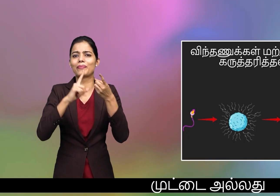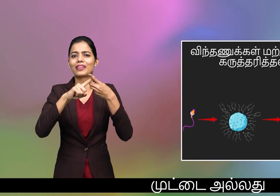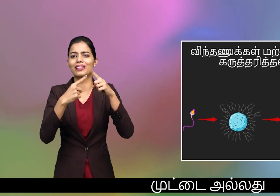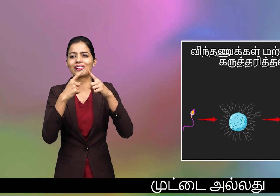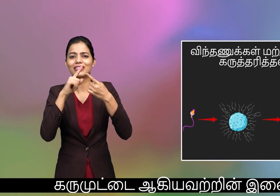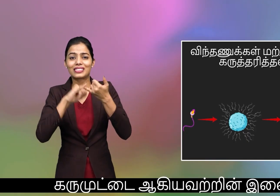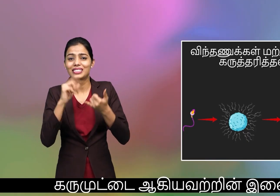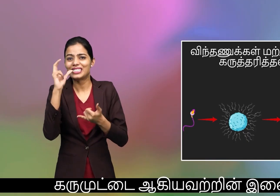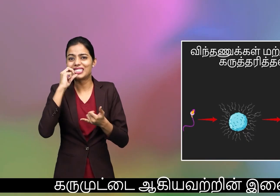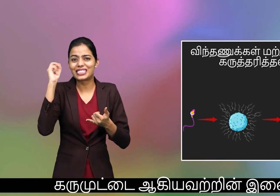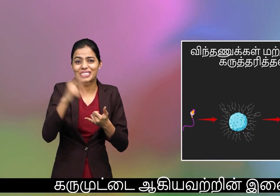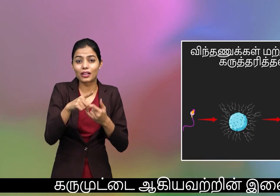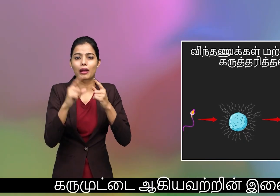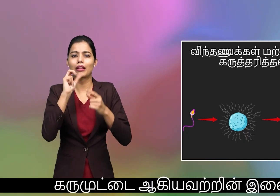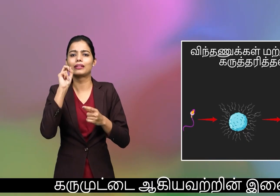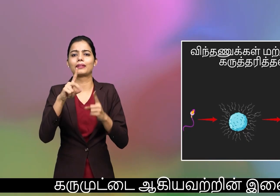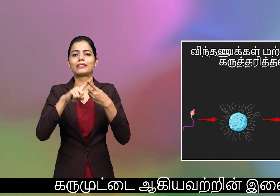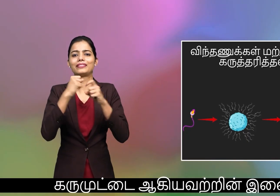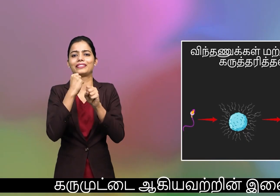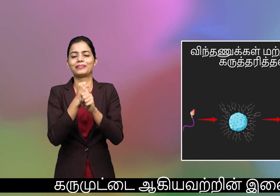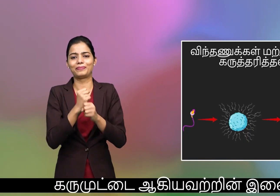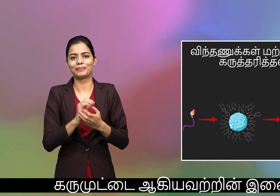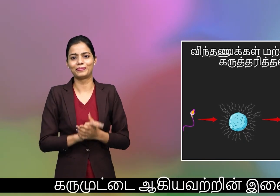அல்லது கருமுட்டை ஆகியவற்றின் இணைவு ஆகும்.